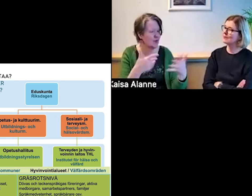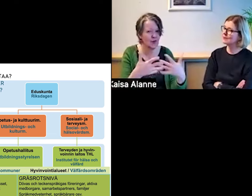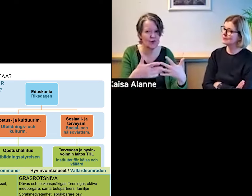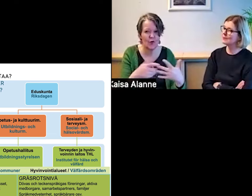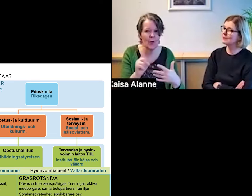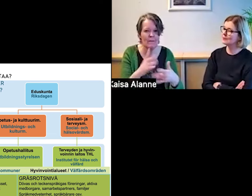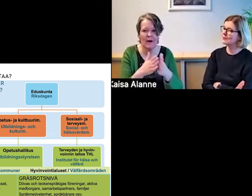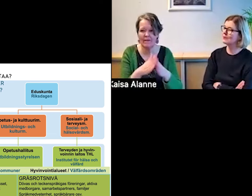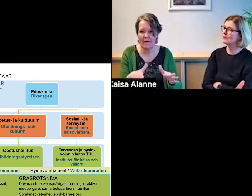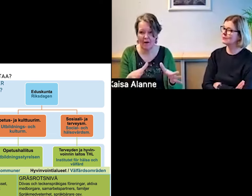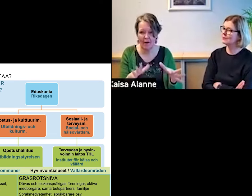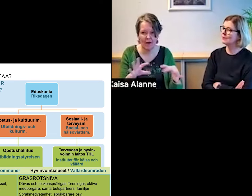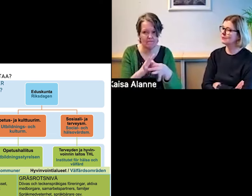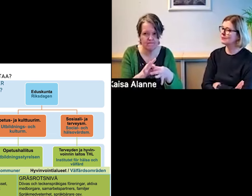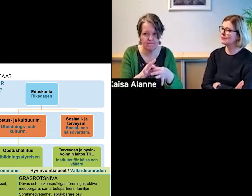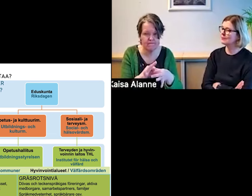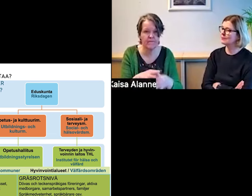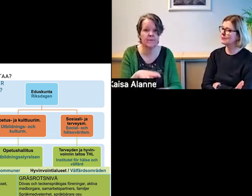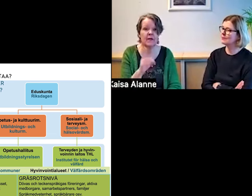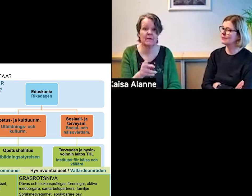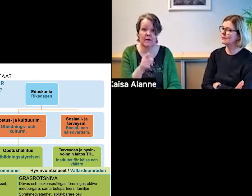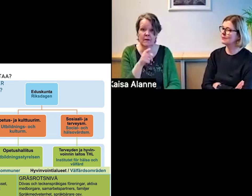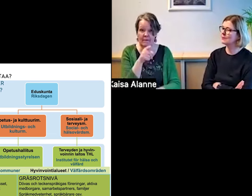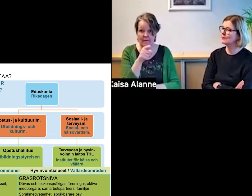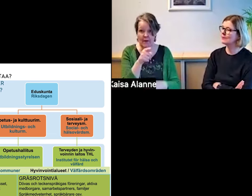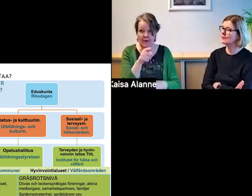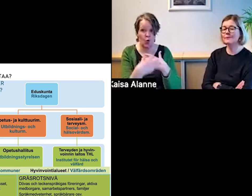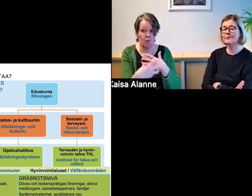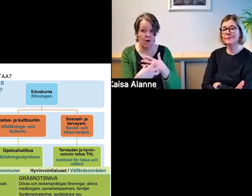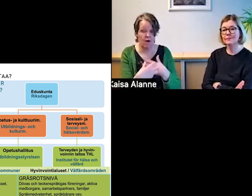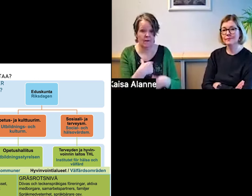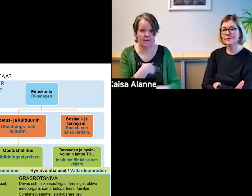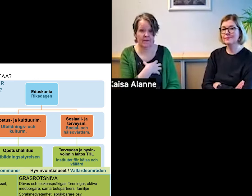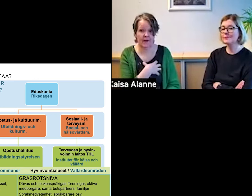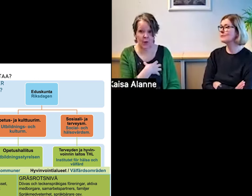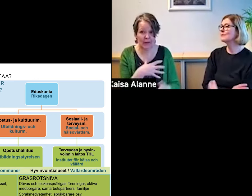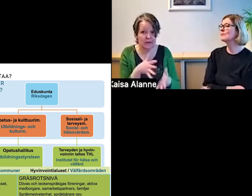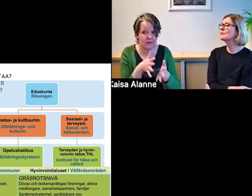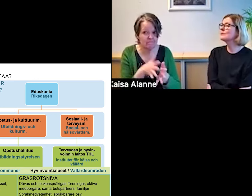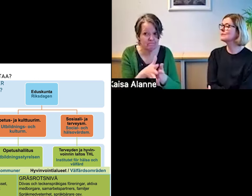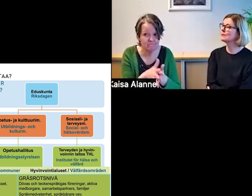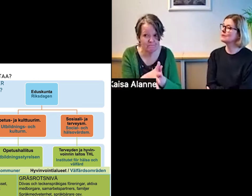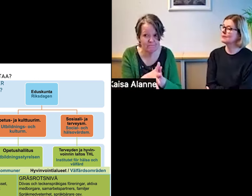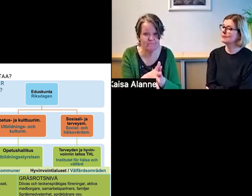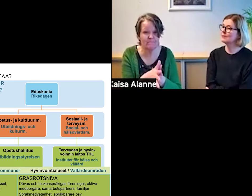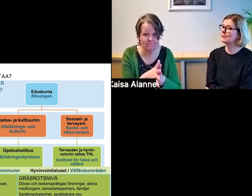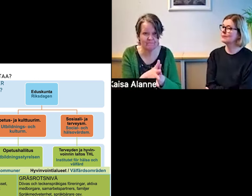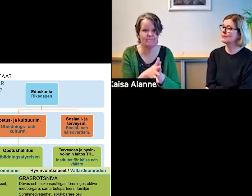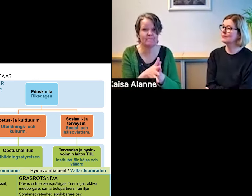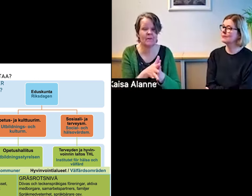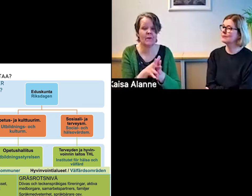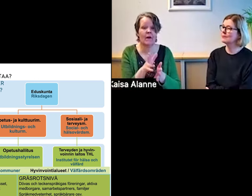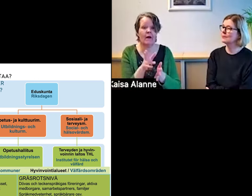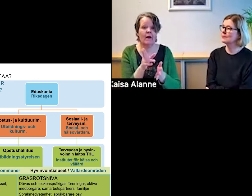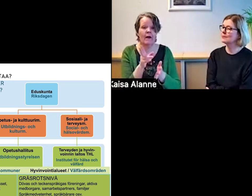oikeuksien valvonnassa. Ja tavallaan se, että mikä on se minun näkökulmasta, se minun työni niin kuin yhtymäkohta oikeuksien